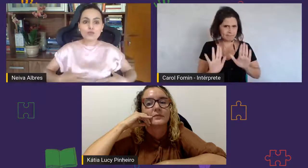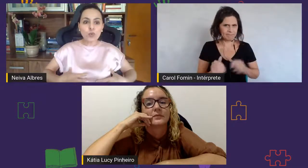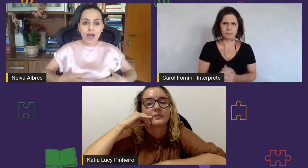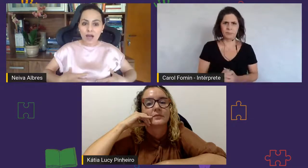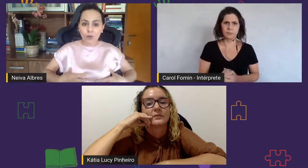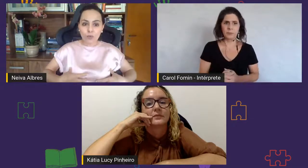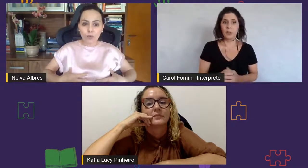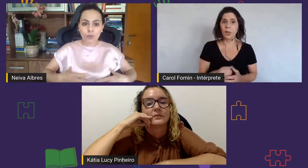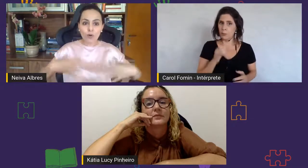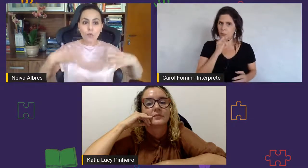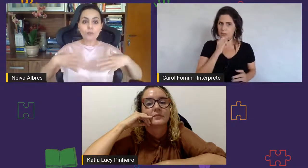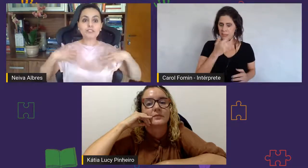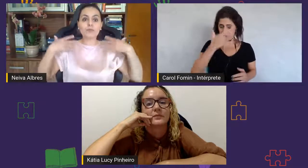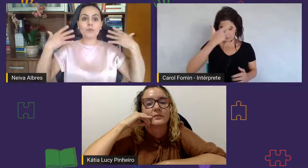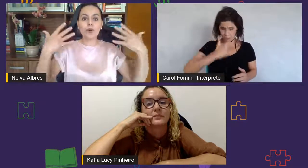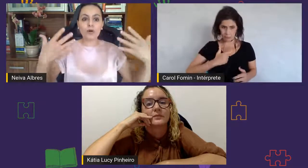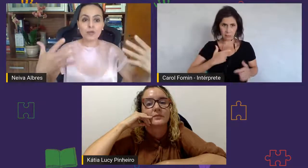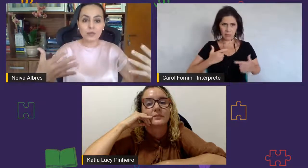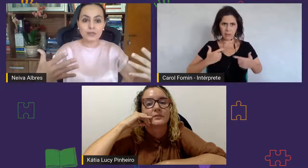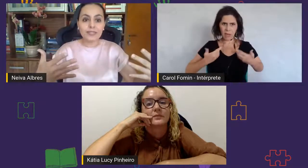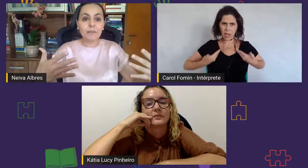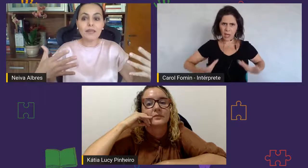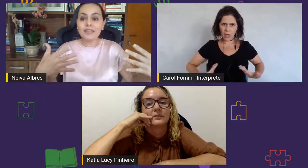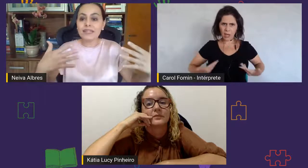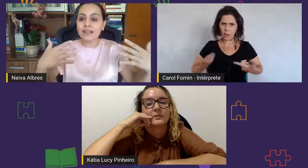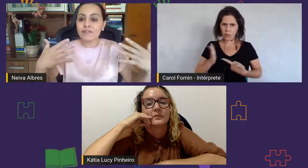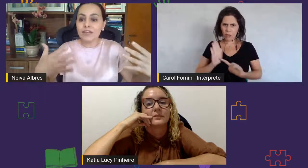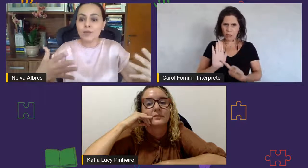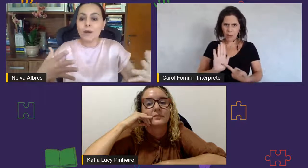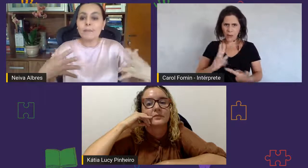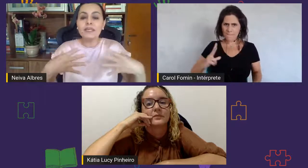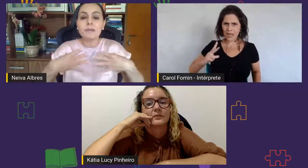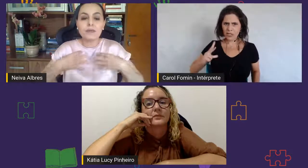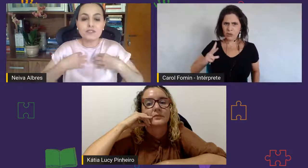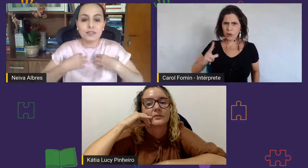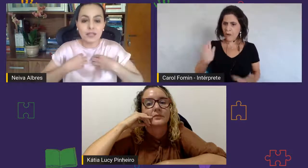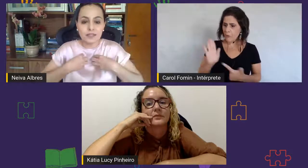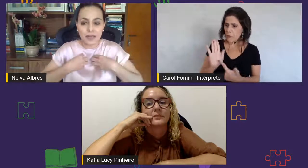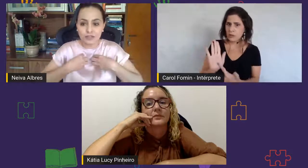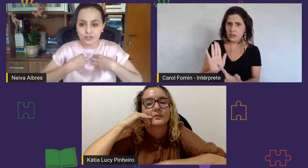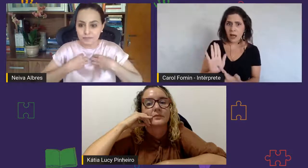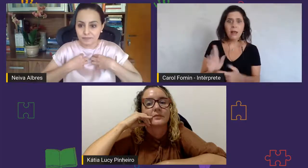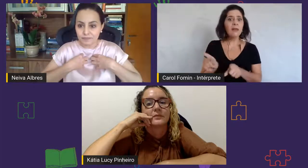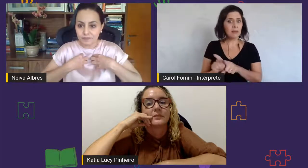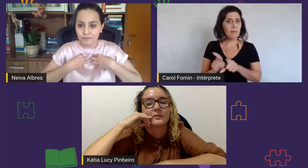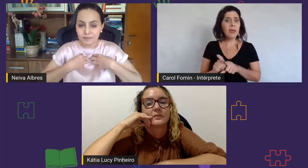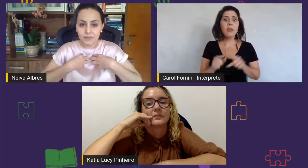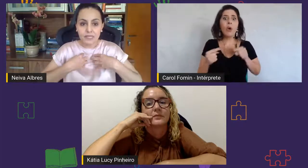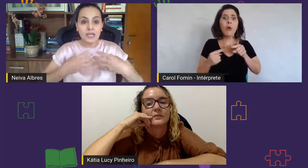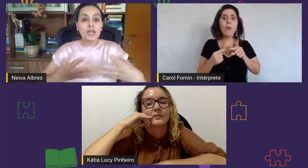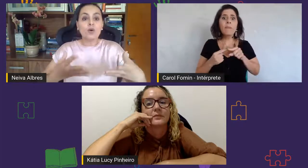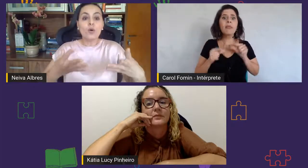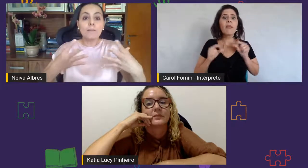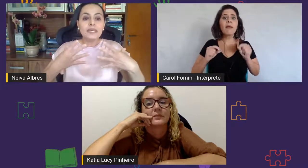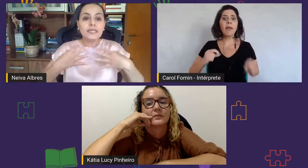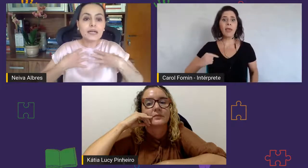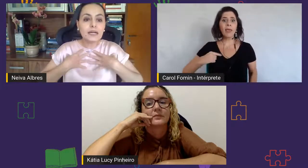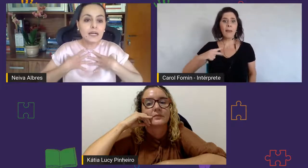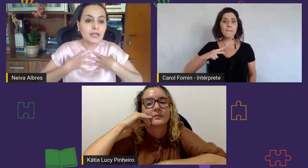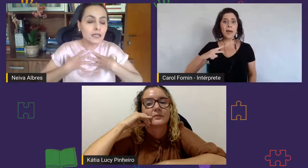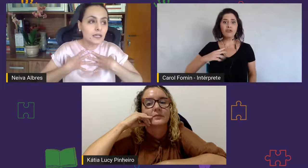apresentação pessoal, como eu me exponho, também tem a ver com a minha personalidade, com